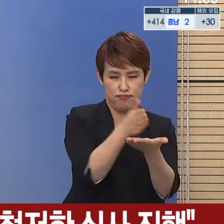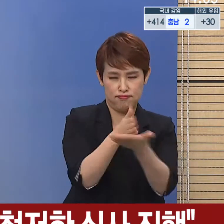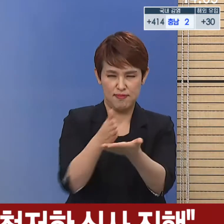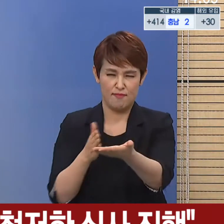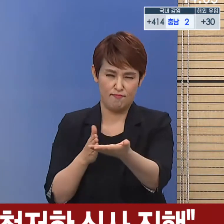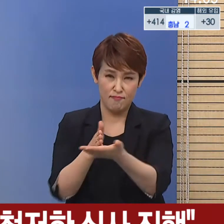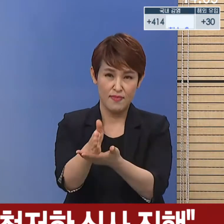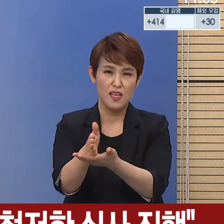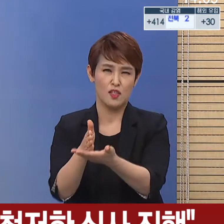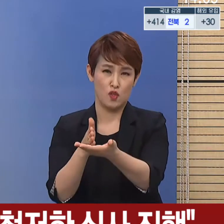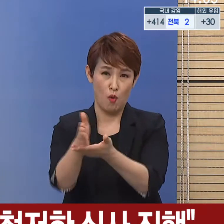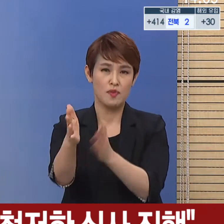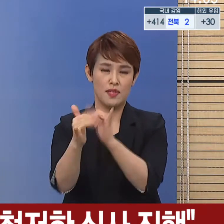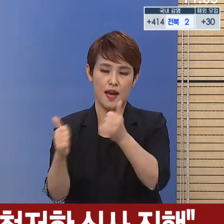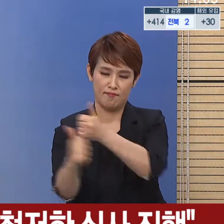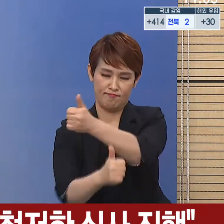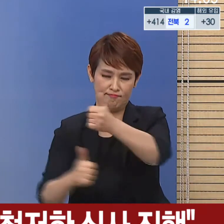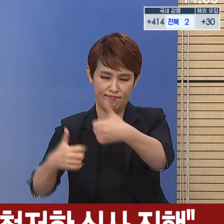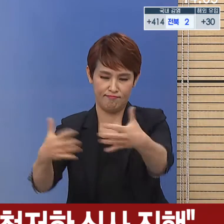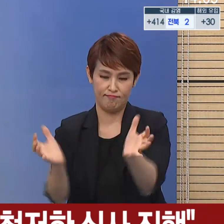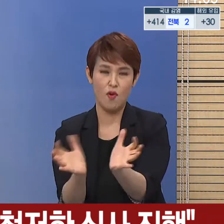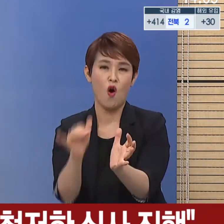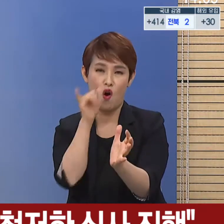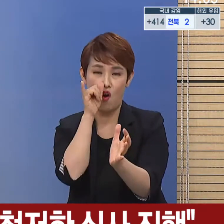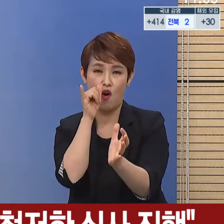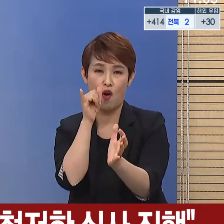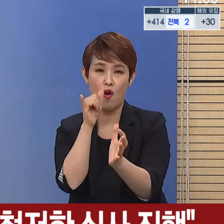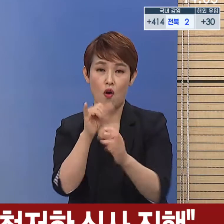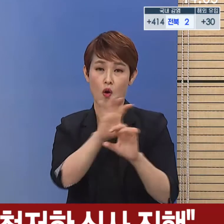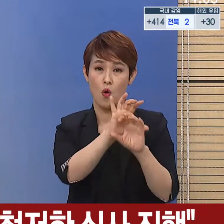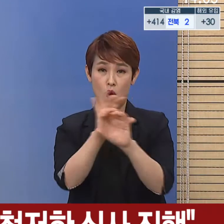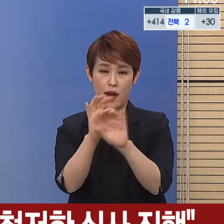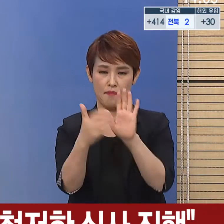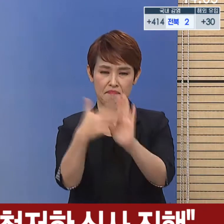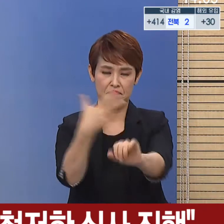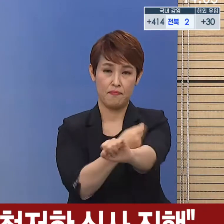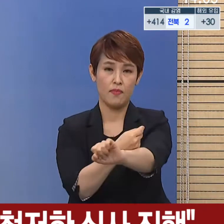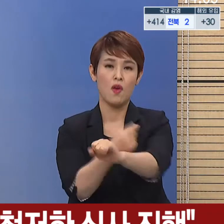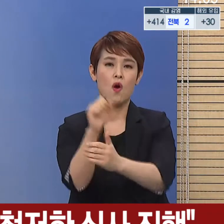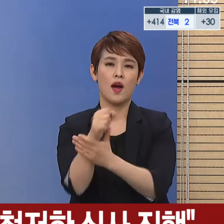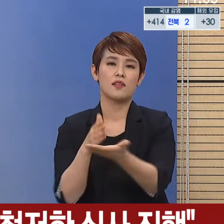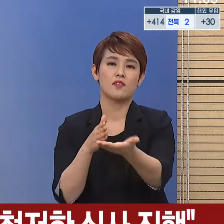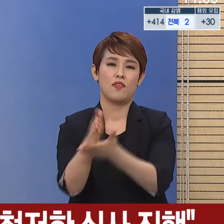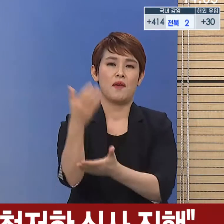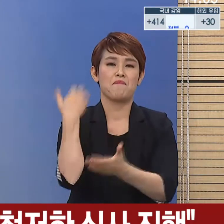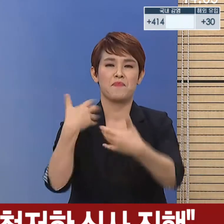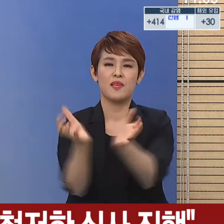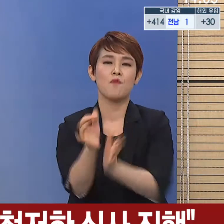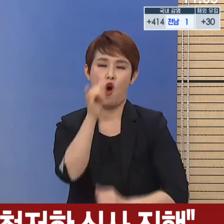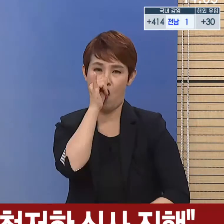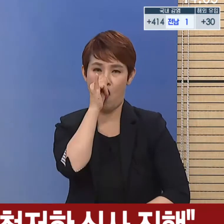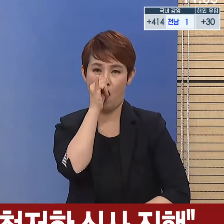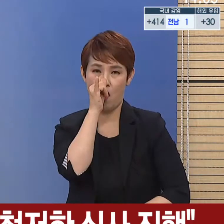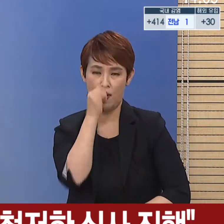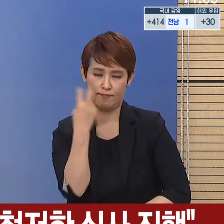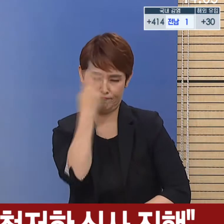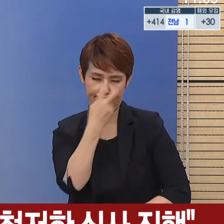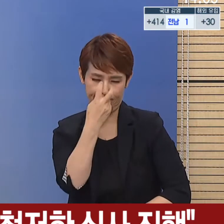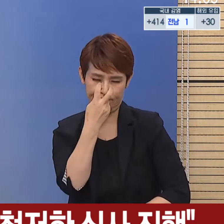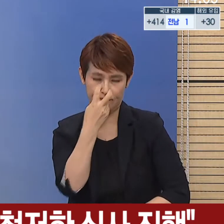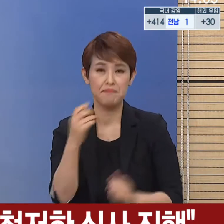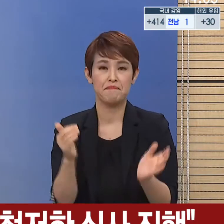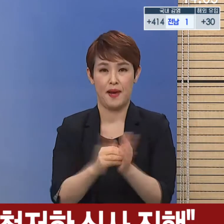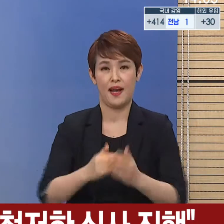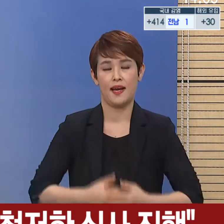최고 전문심사 인력으로 구성된 코로나19 백신 허가 전담 심사팀이 집중